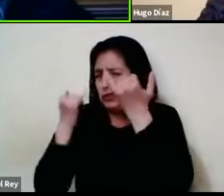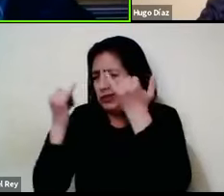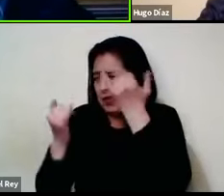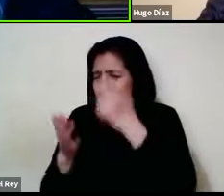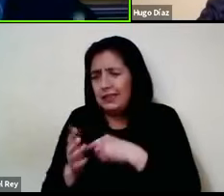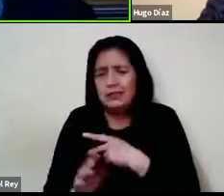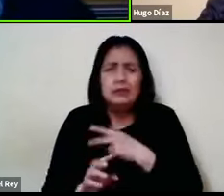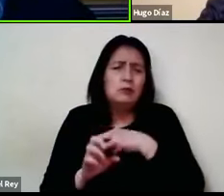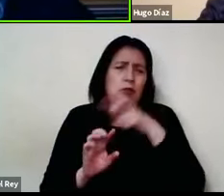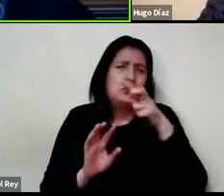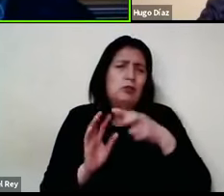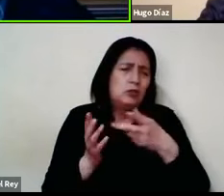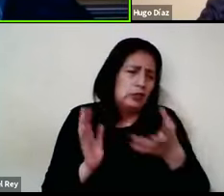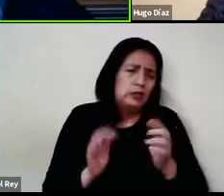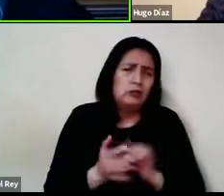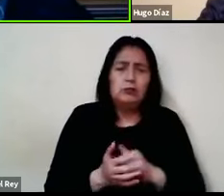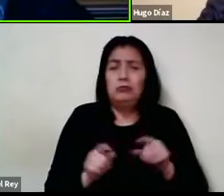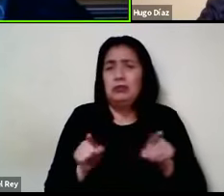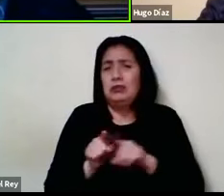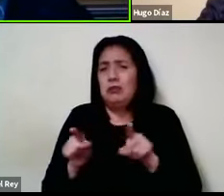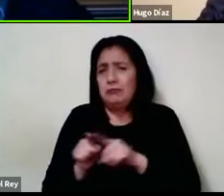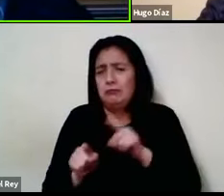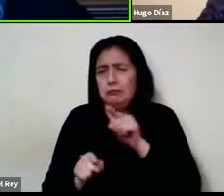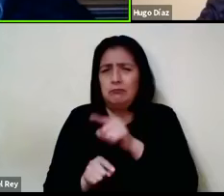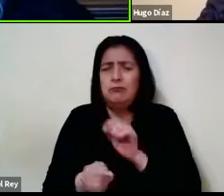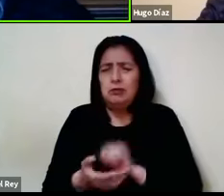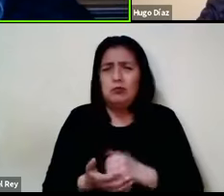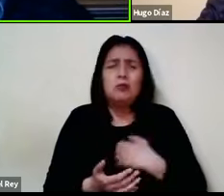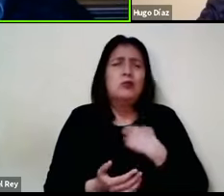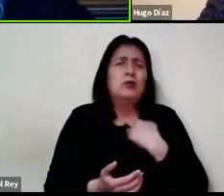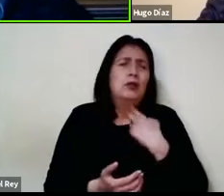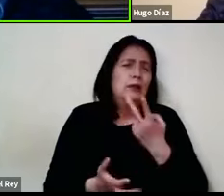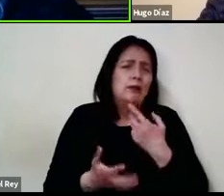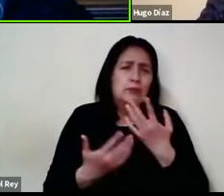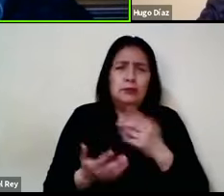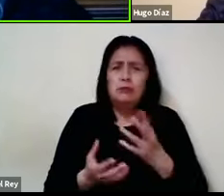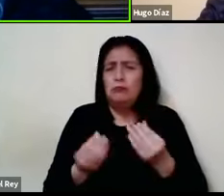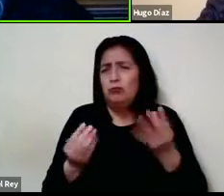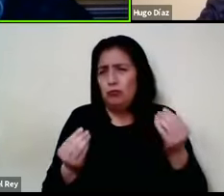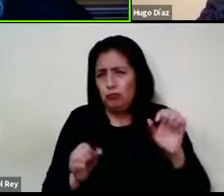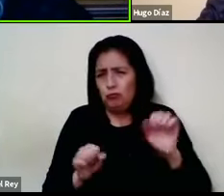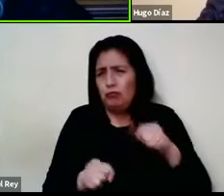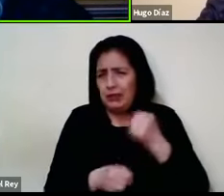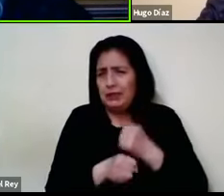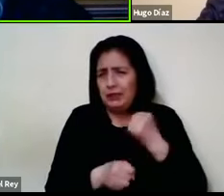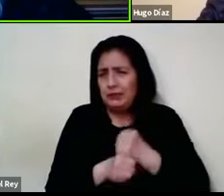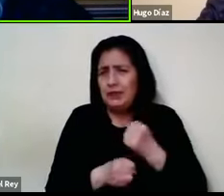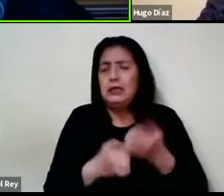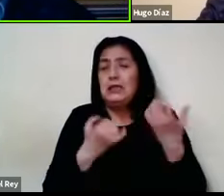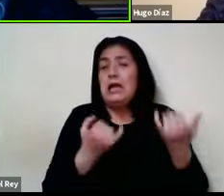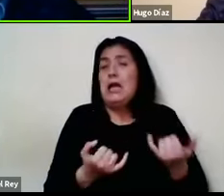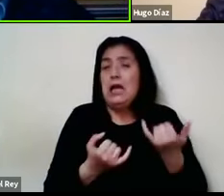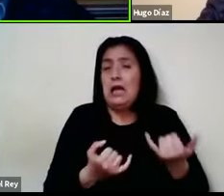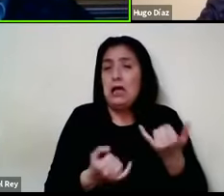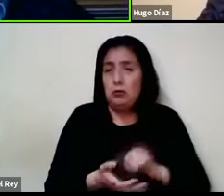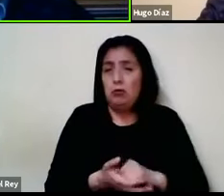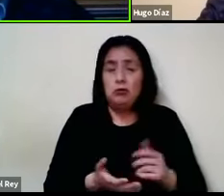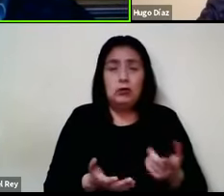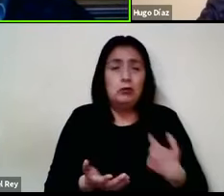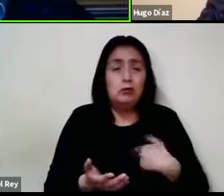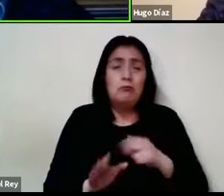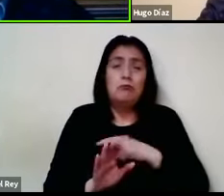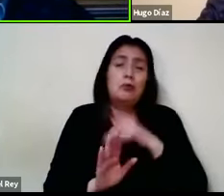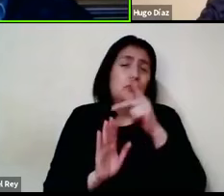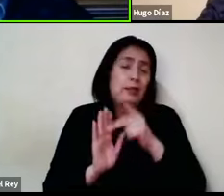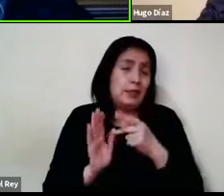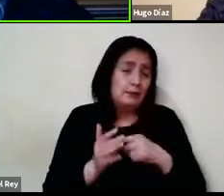ideas, inclusive su cuestión verbal. Hay muchísimo para trabajar y ahora, inclusive con programas que